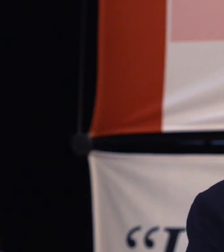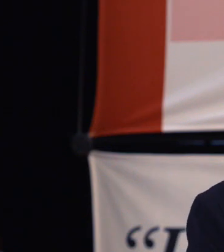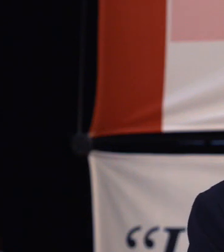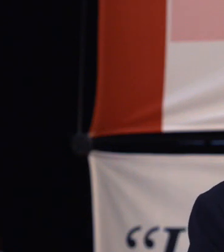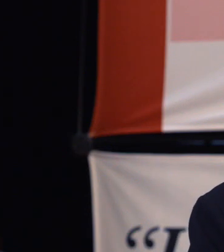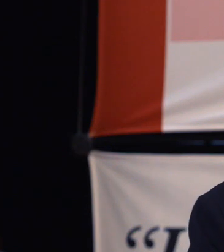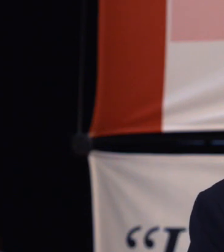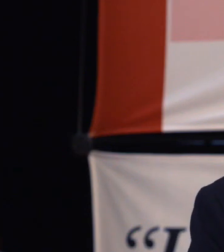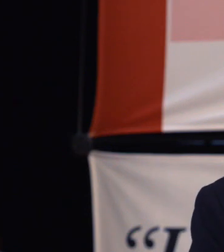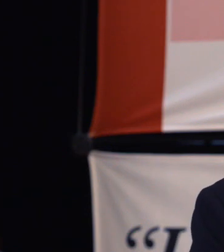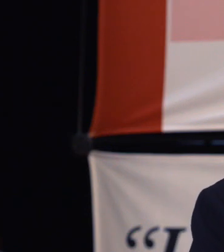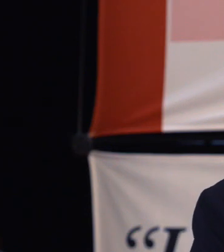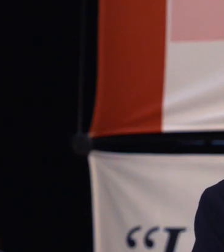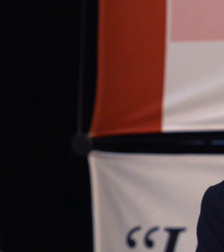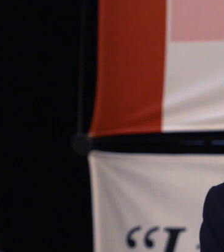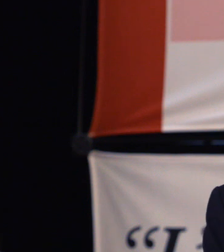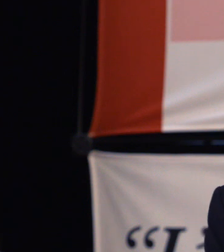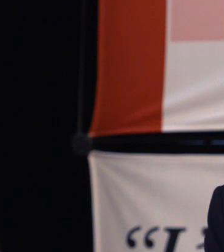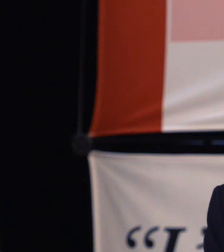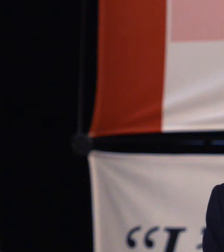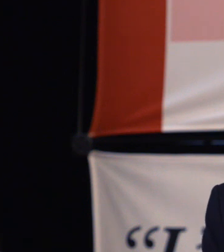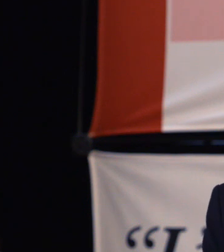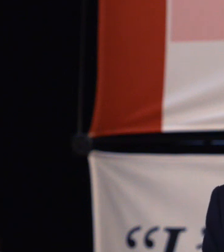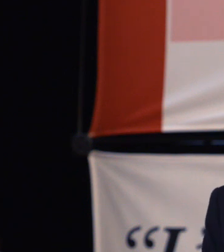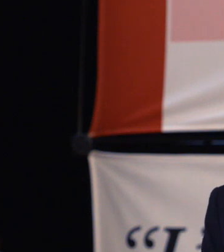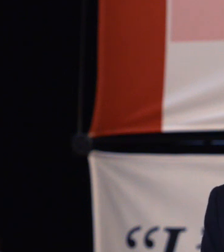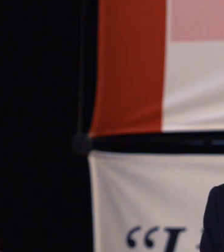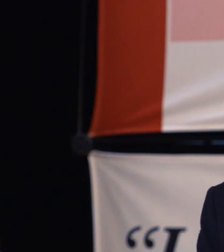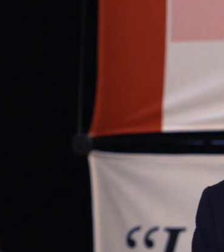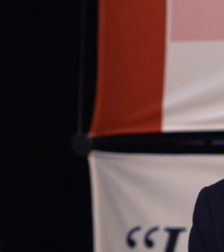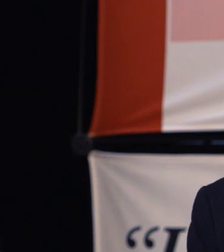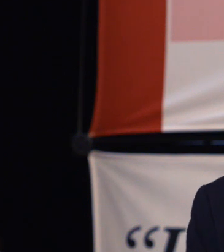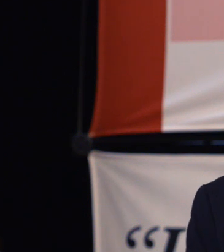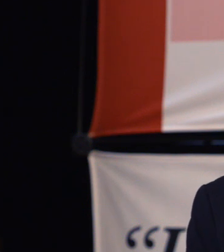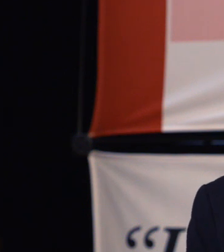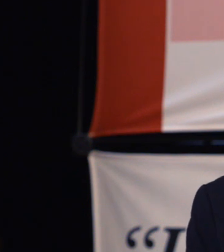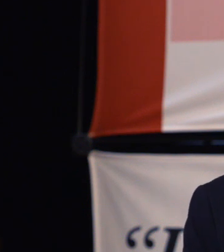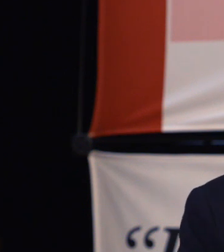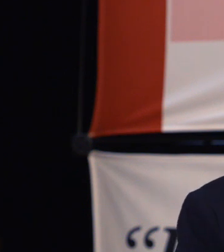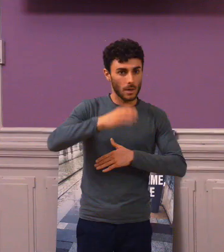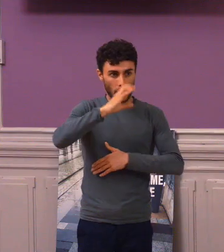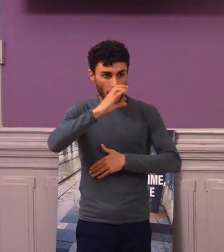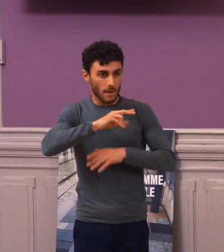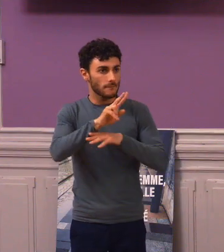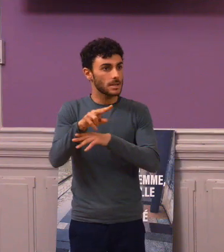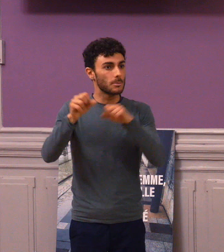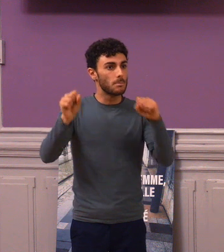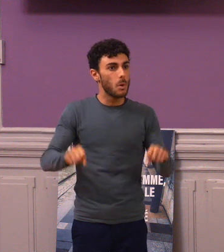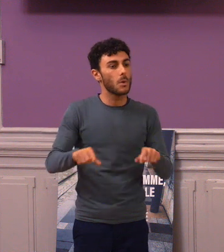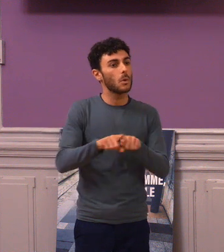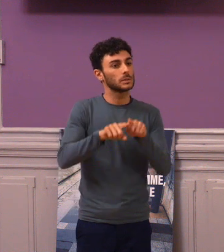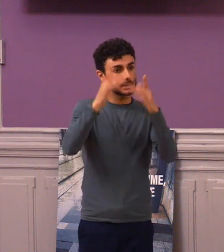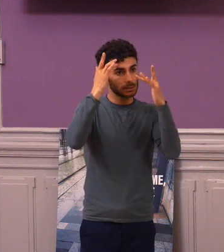qui nous manque parfois de franchir finalement c'est mieux parfois invisible que l'on se donne que tu aussi